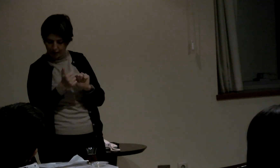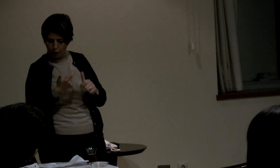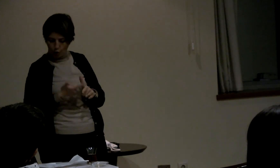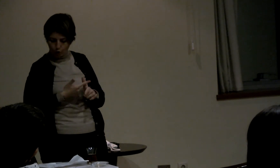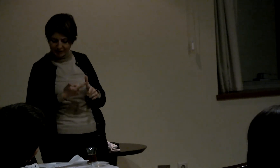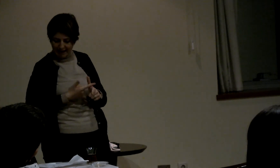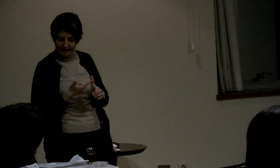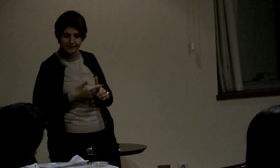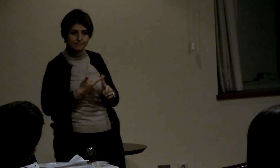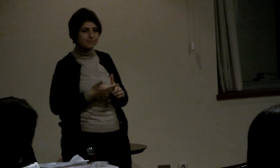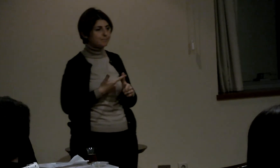otel,